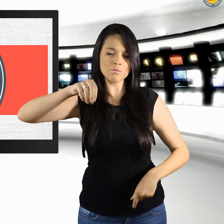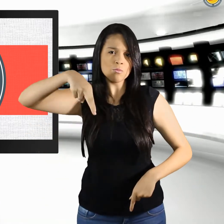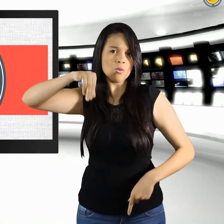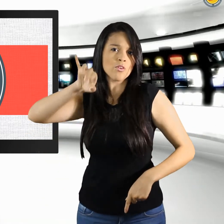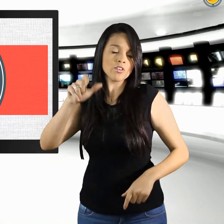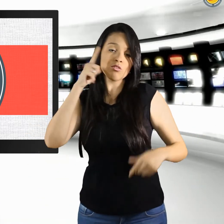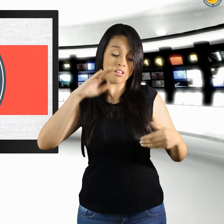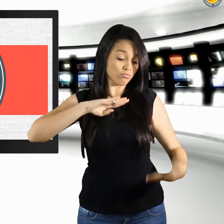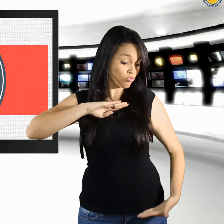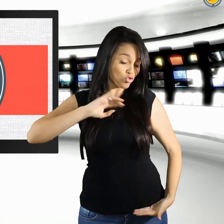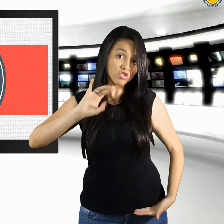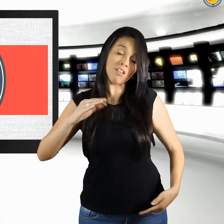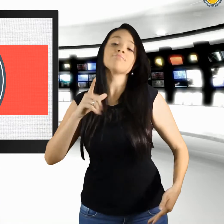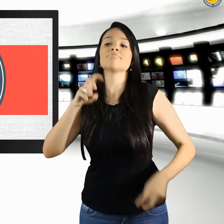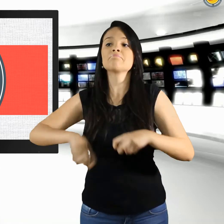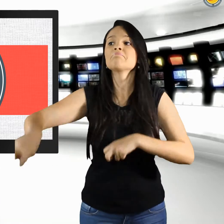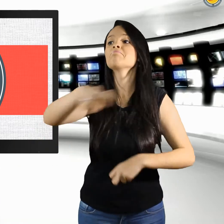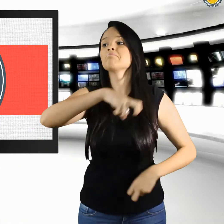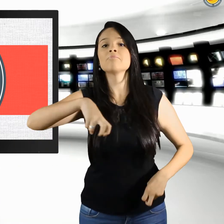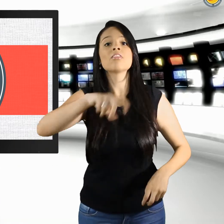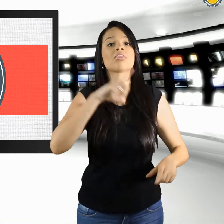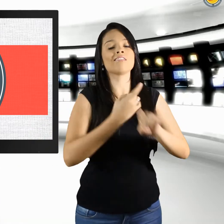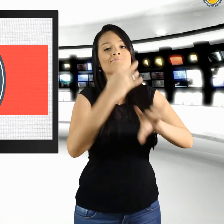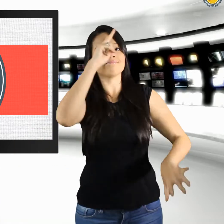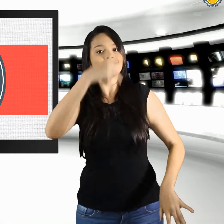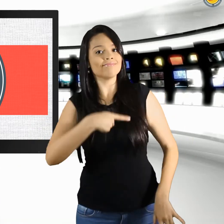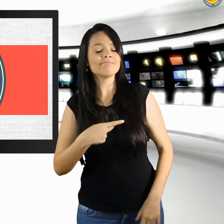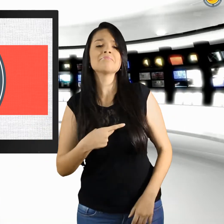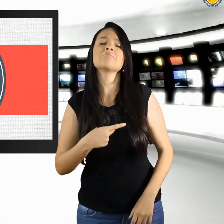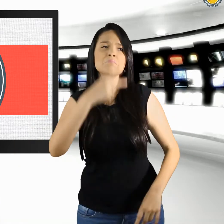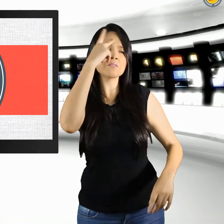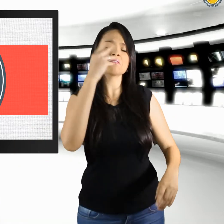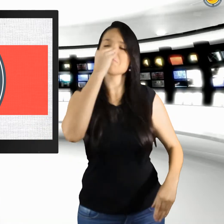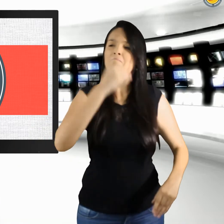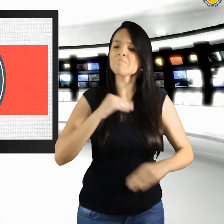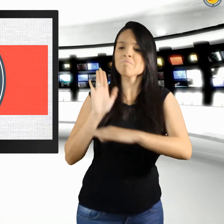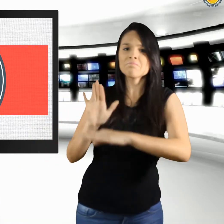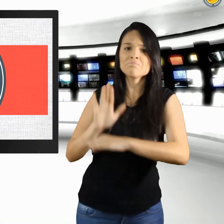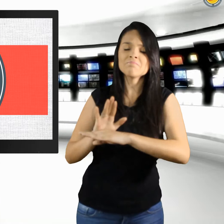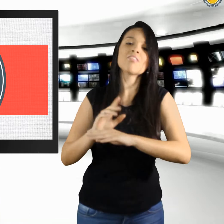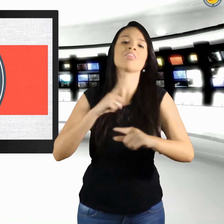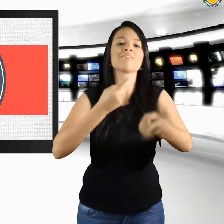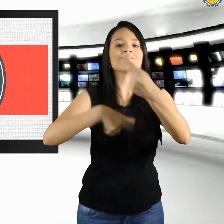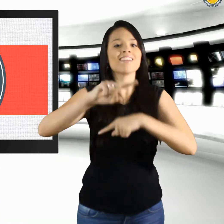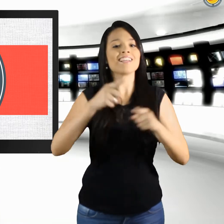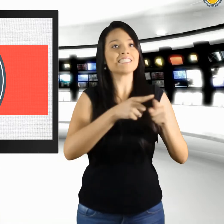apenas com seu tronco e assim tenha mais autonomia um exemplo de altruísmo e superação para deixar sua semana mais